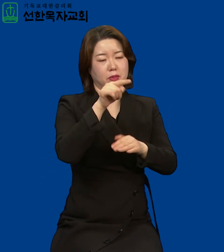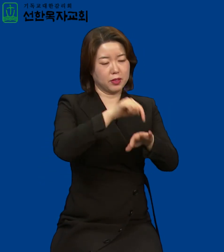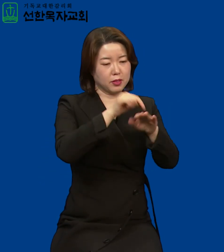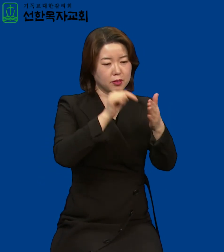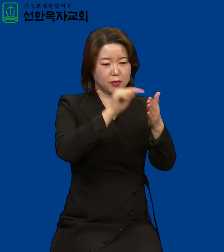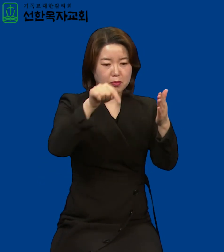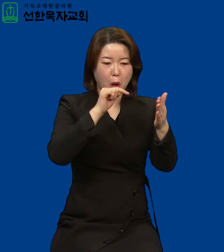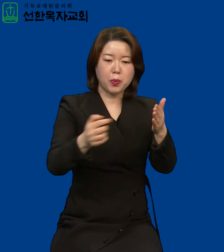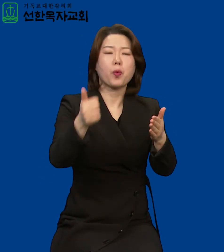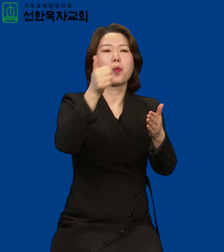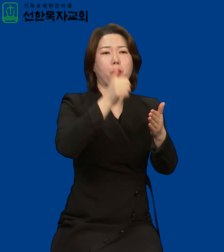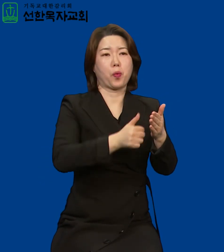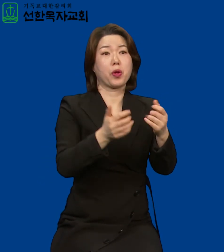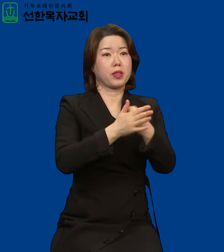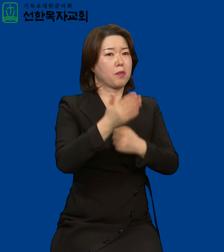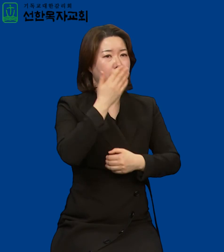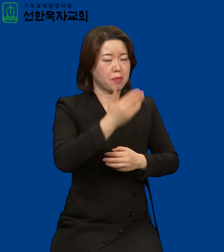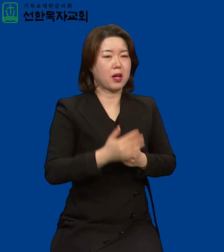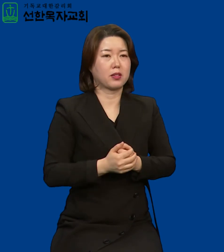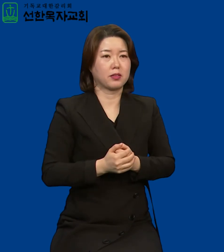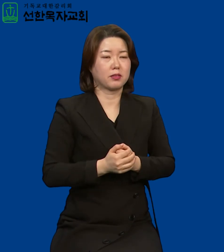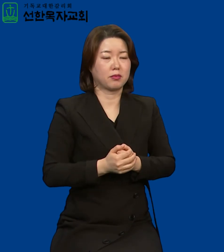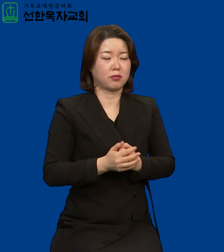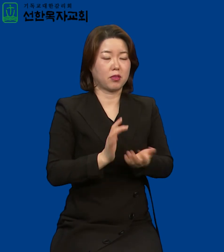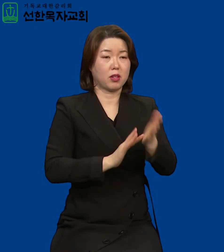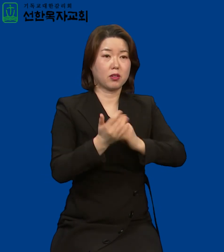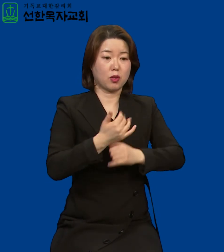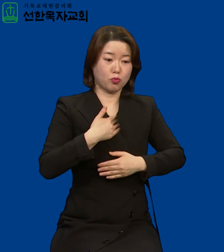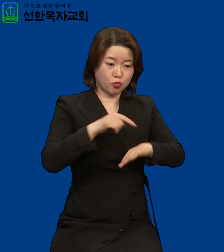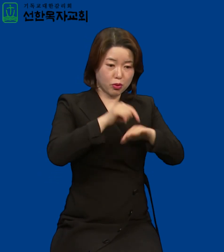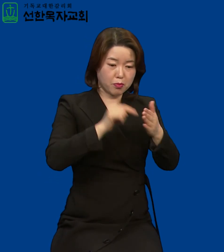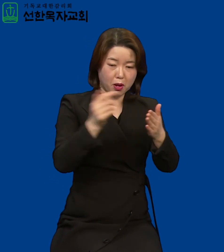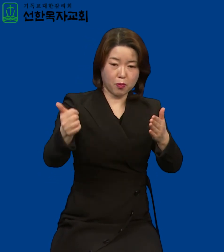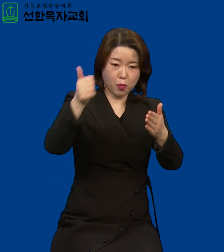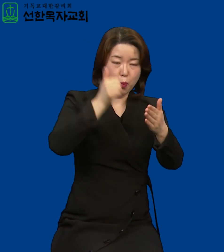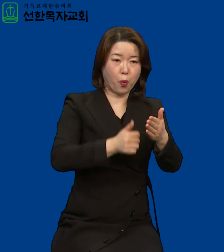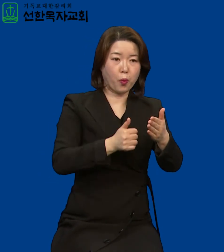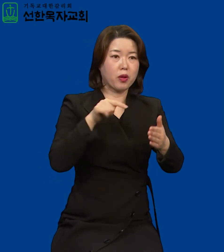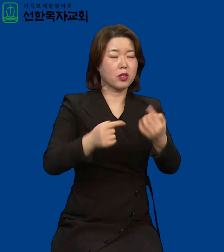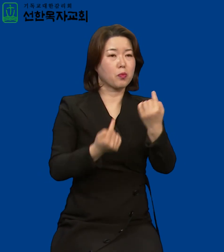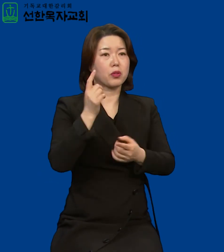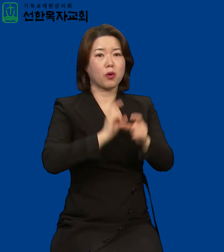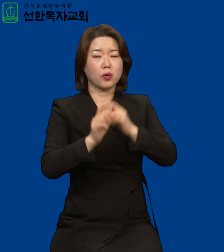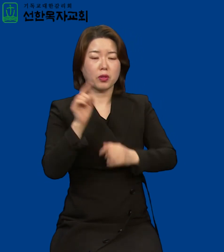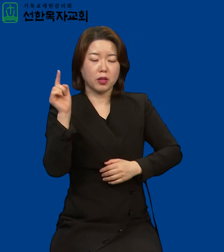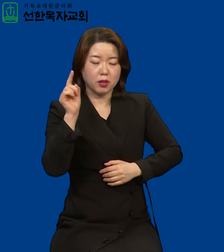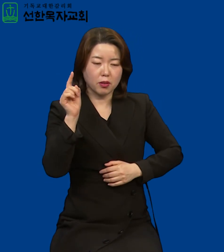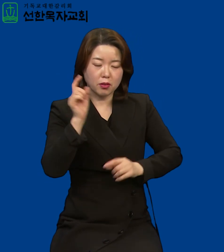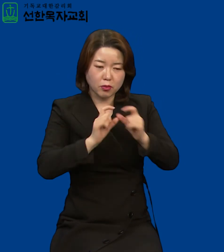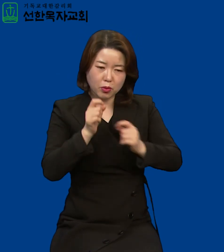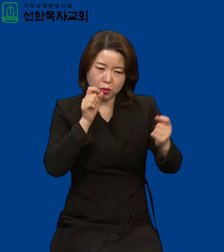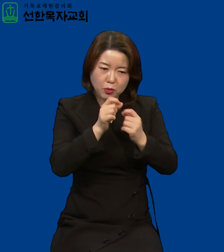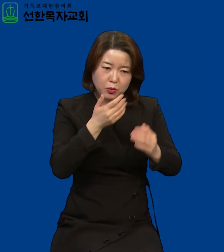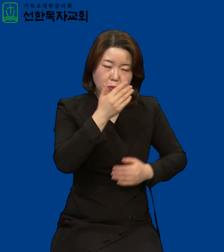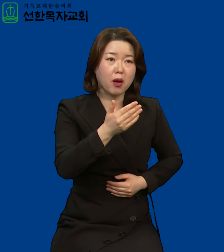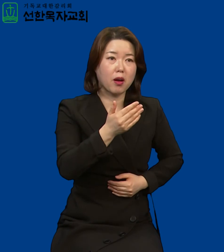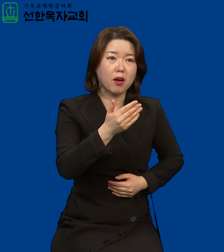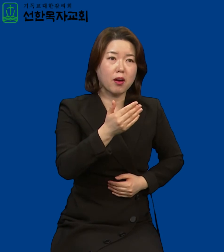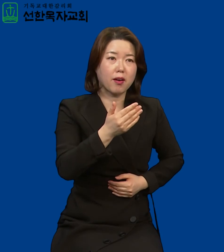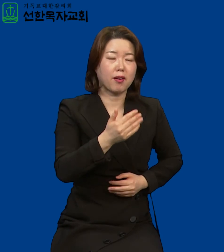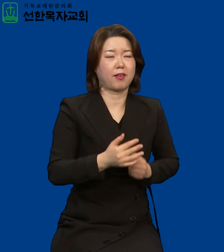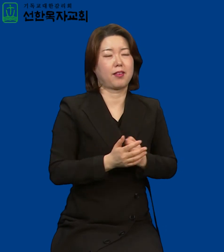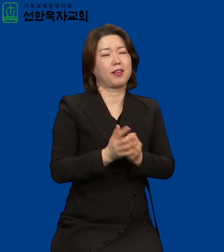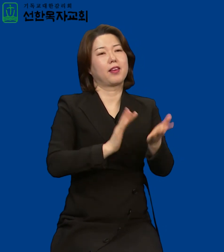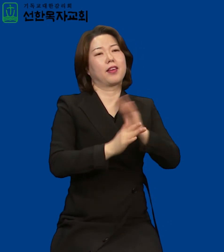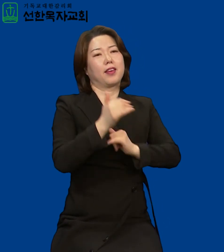오시니까. 예수님의 마음이 오셨는데 이보다 더 어떻게 친밀할 수 있어요?